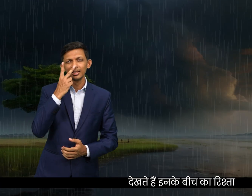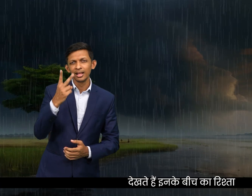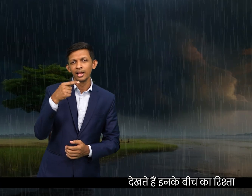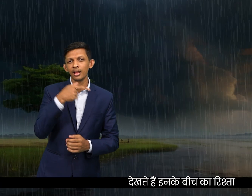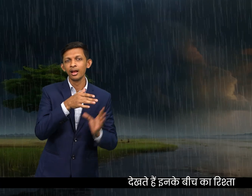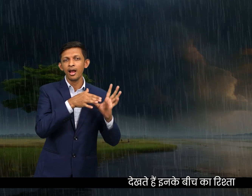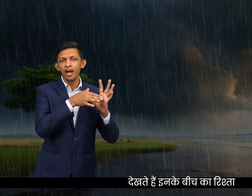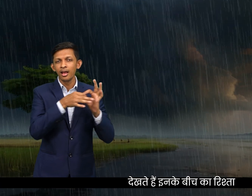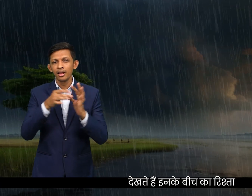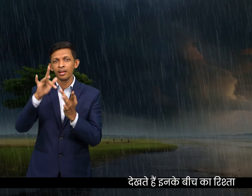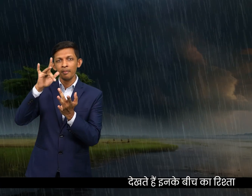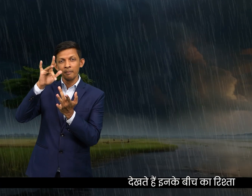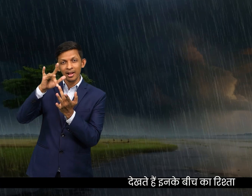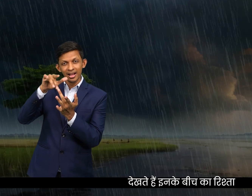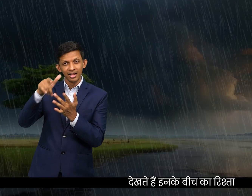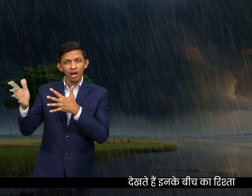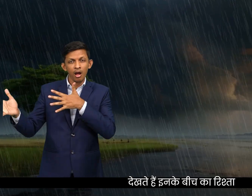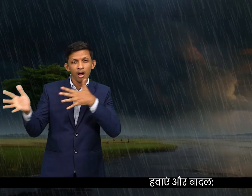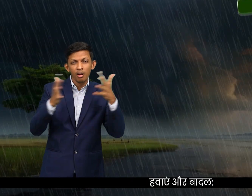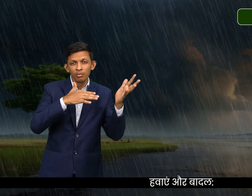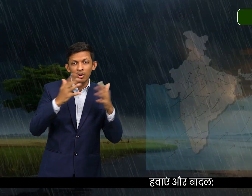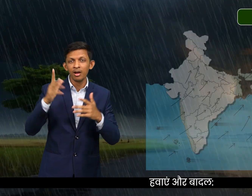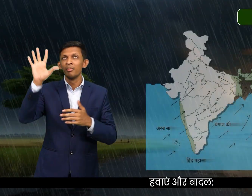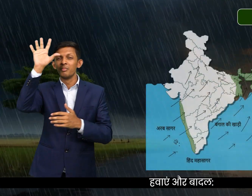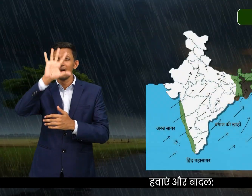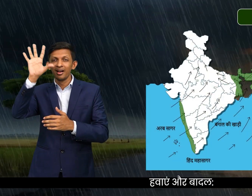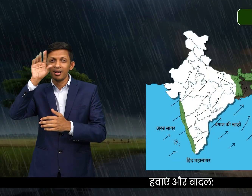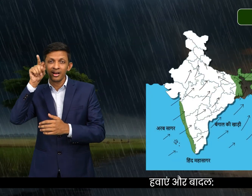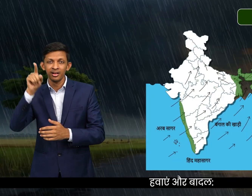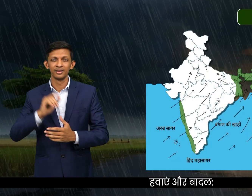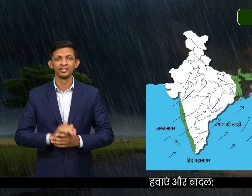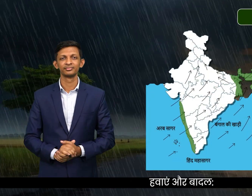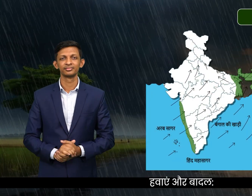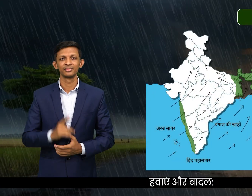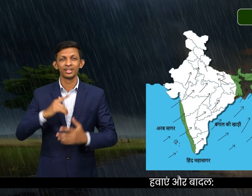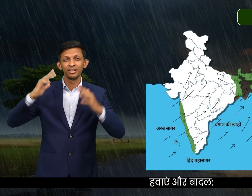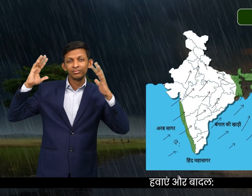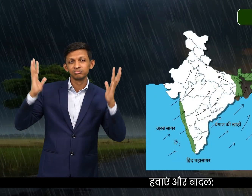अब देखते हैं इनके बीच का रिश्ता। हवाएं और बादल।